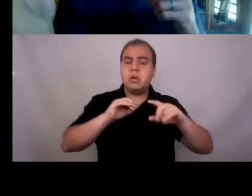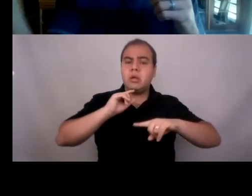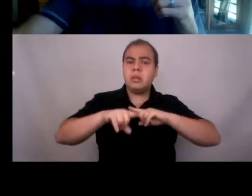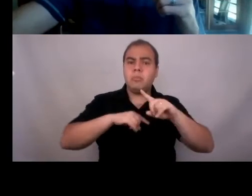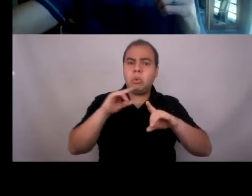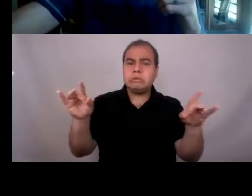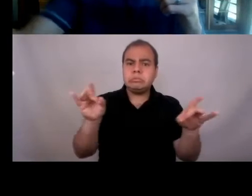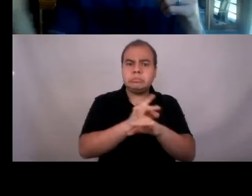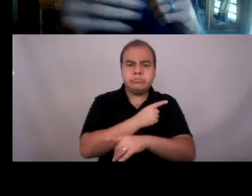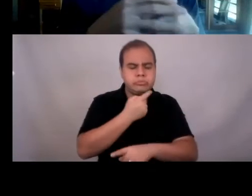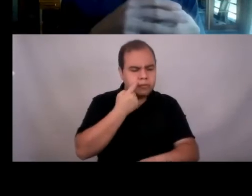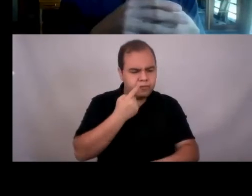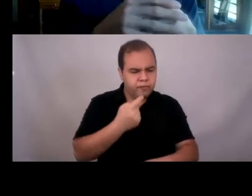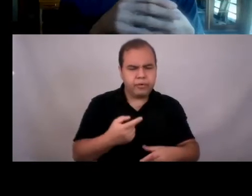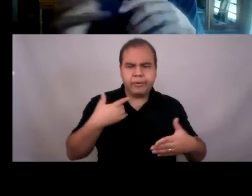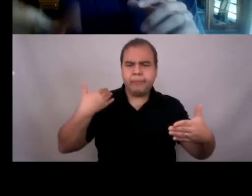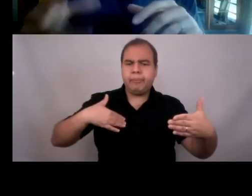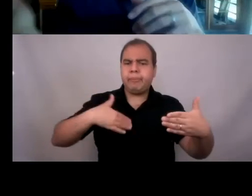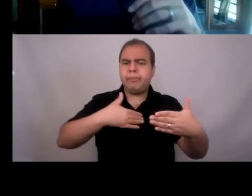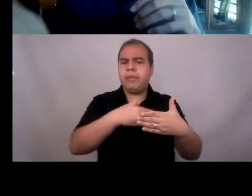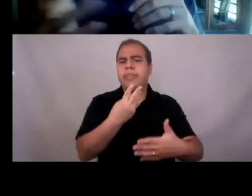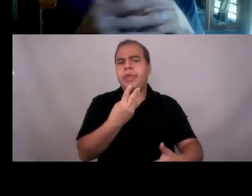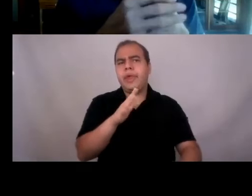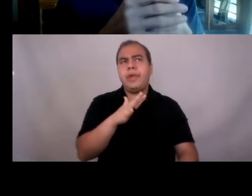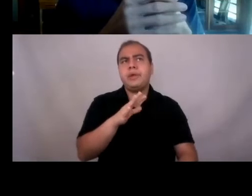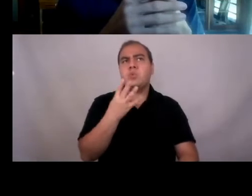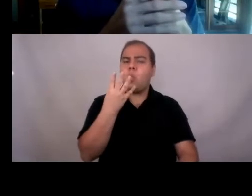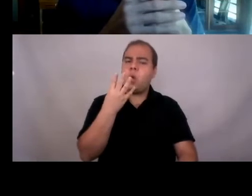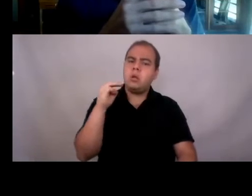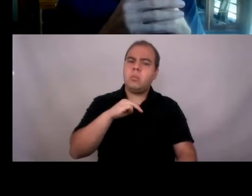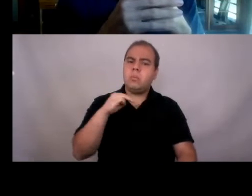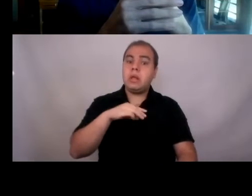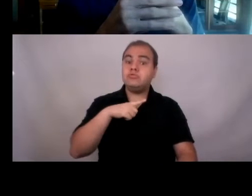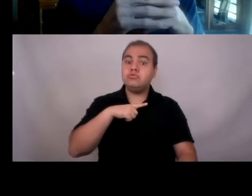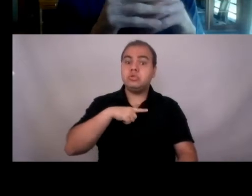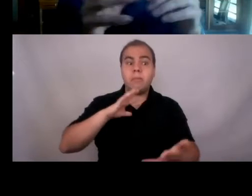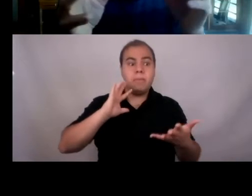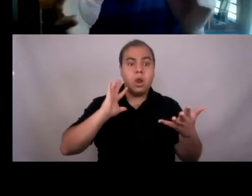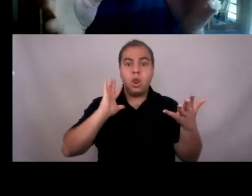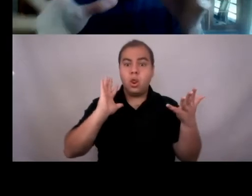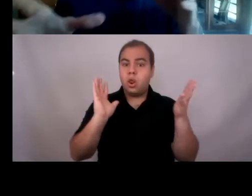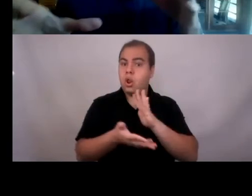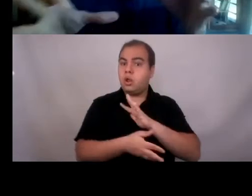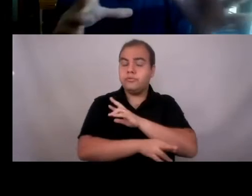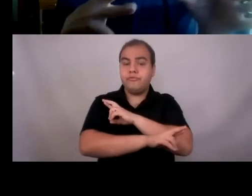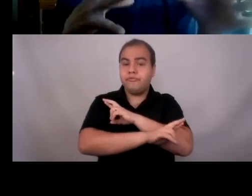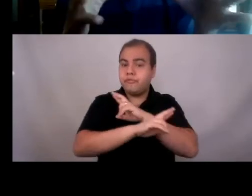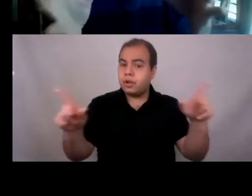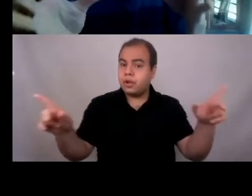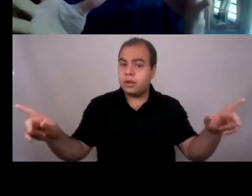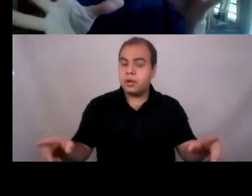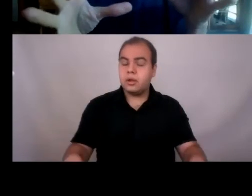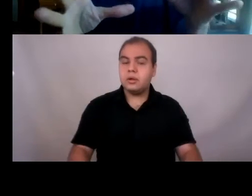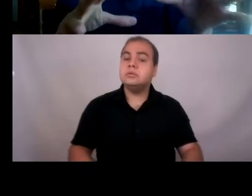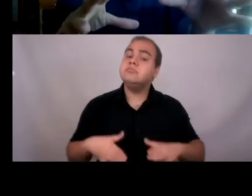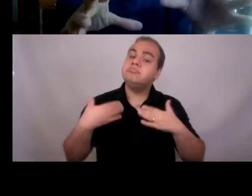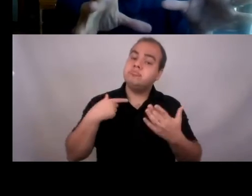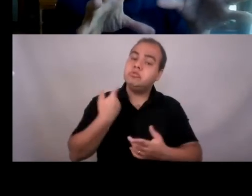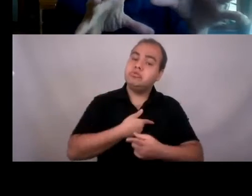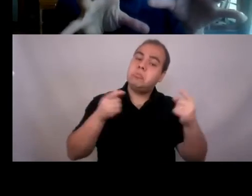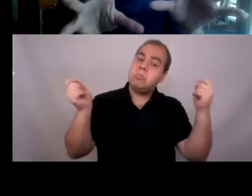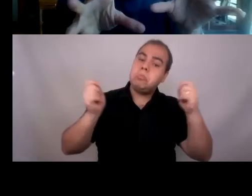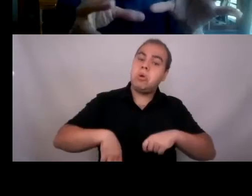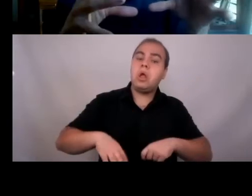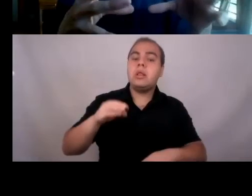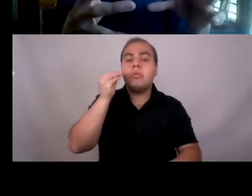repente andava 3, 4 metros de distância e tinha um comportamento radicalmente diferente. Então, através disso, a gente pode